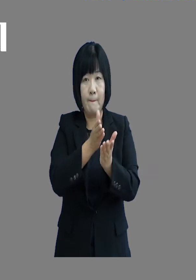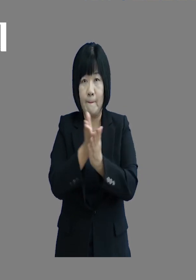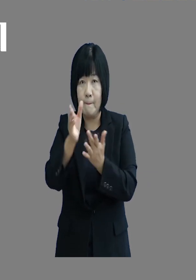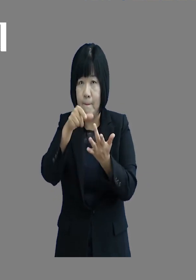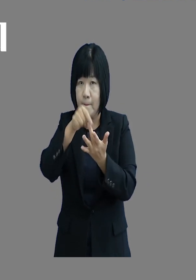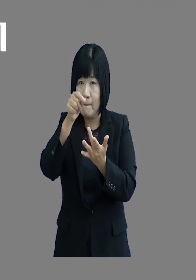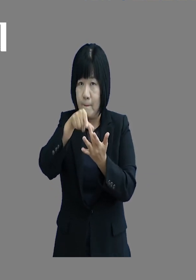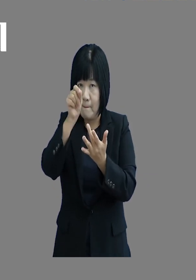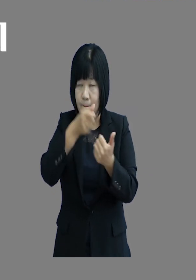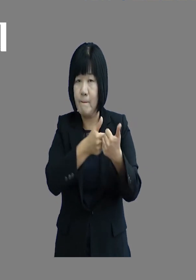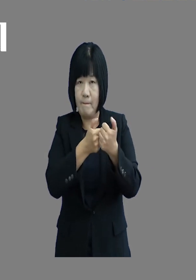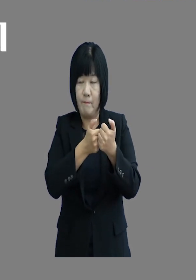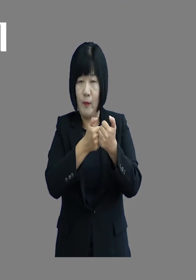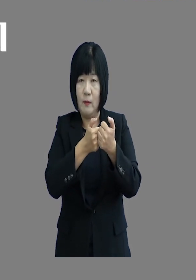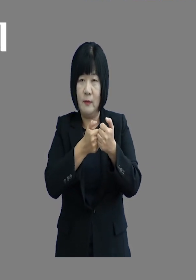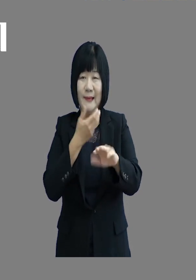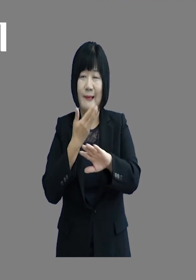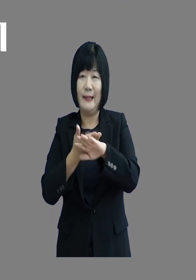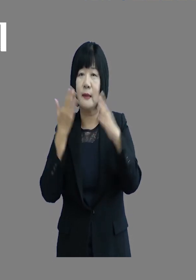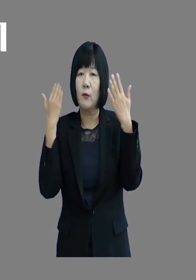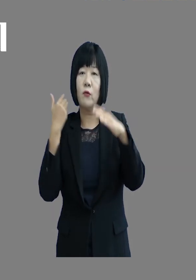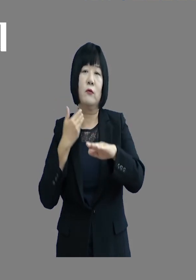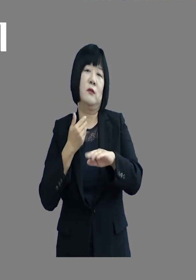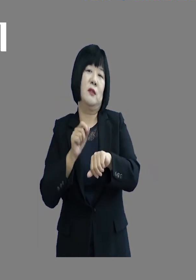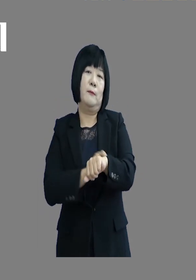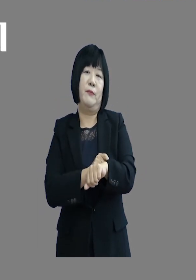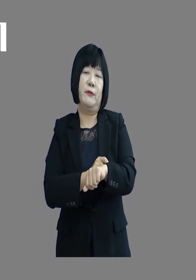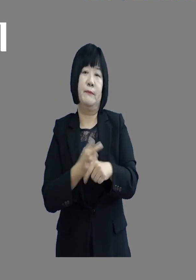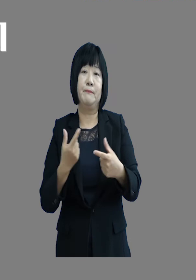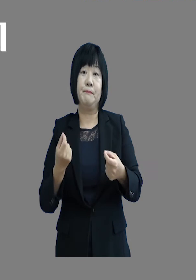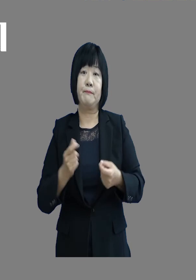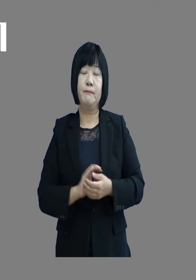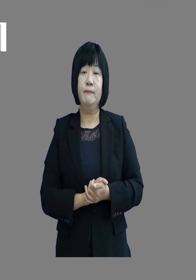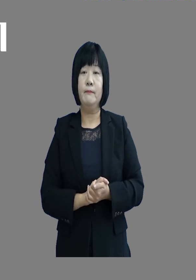게 조금 다르지 않나 생각해요.